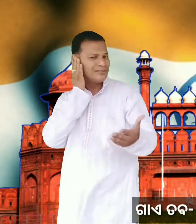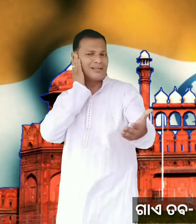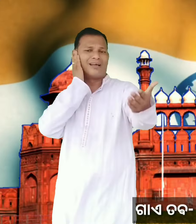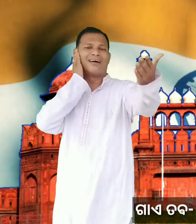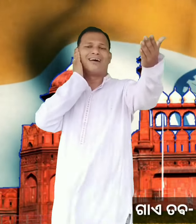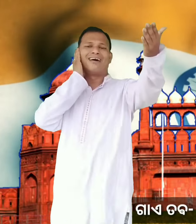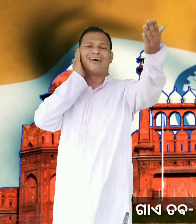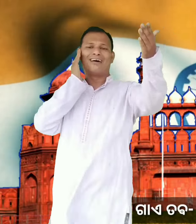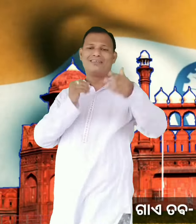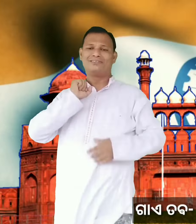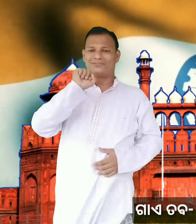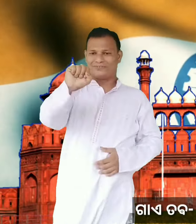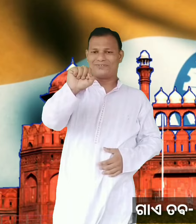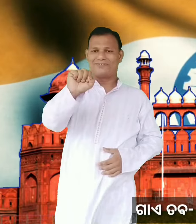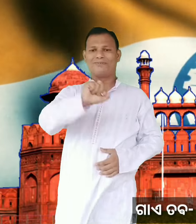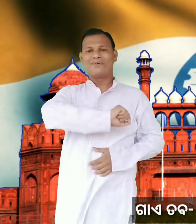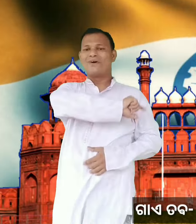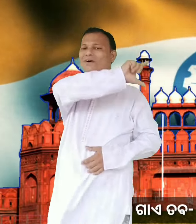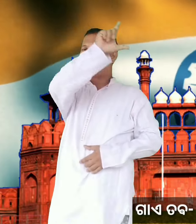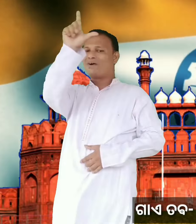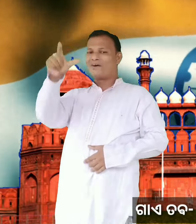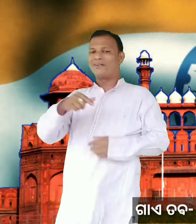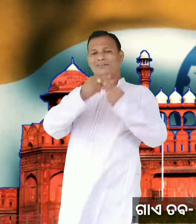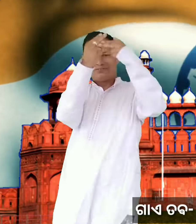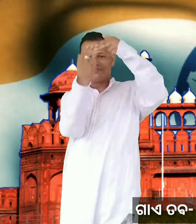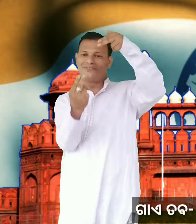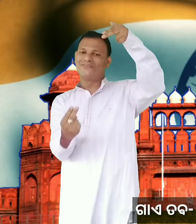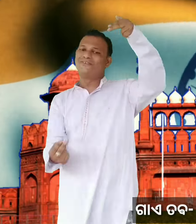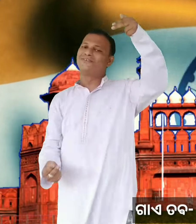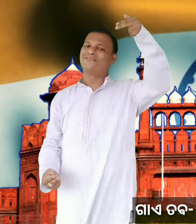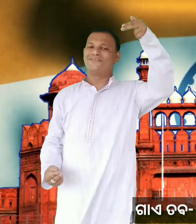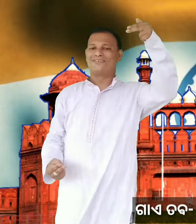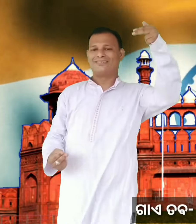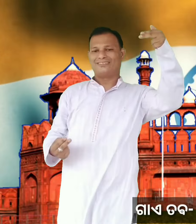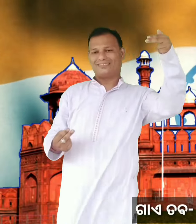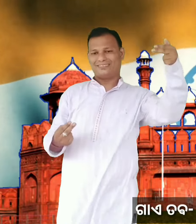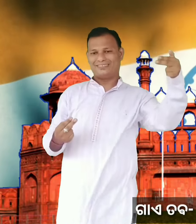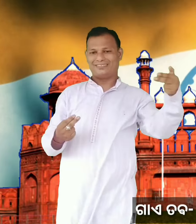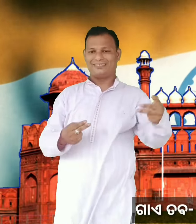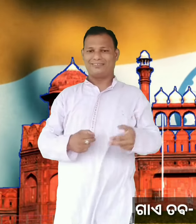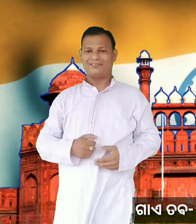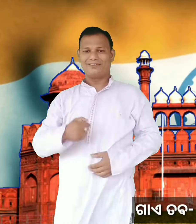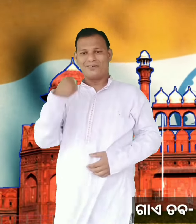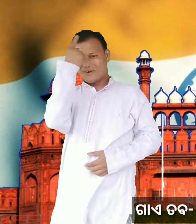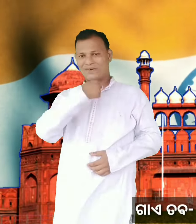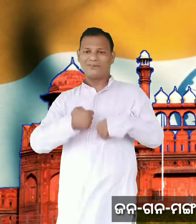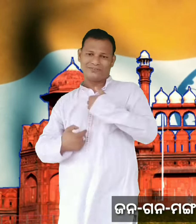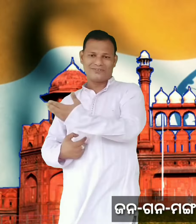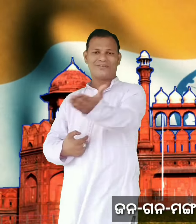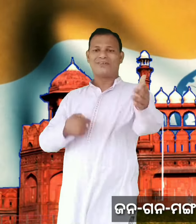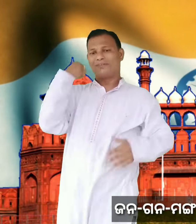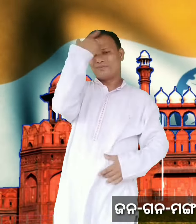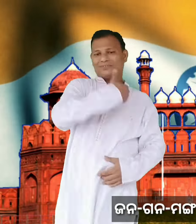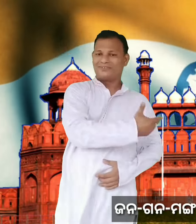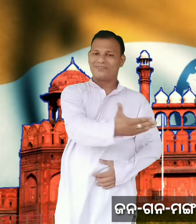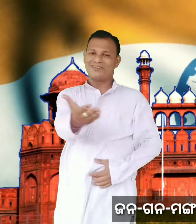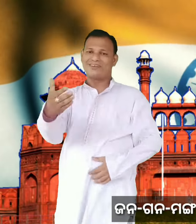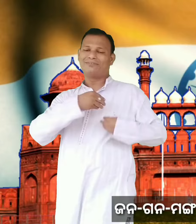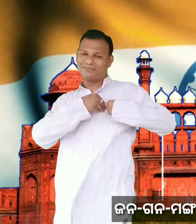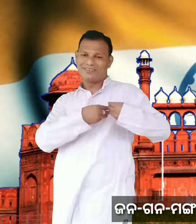जनगण मंगल दायक जय है भारत भाग्य